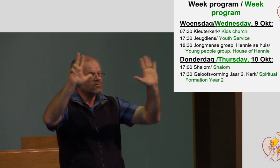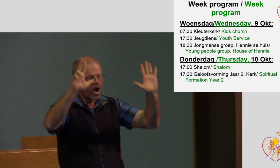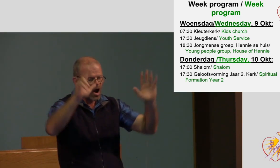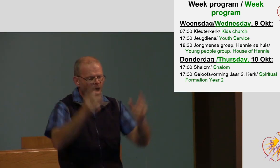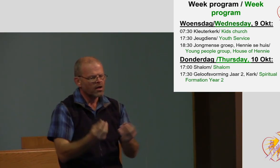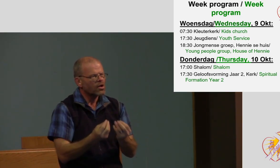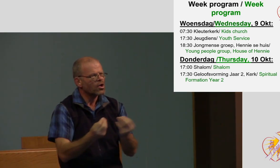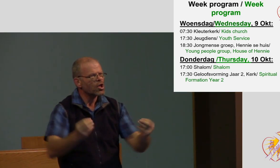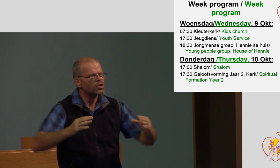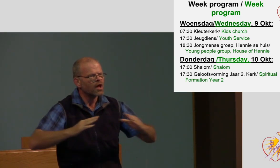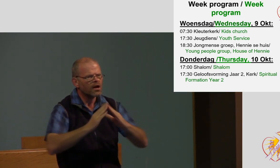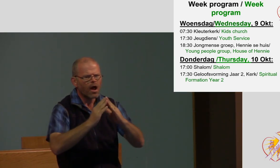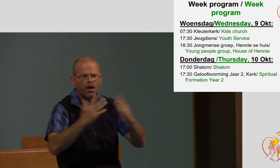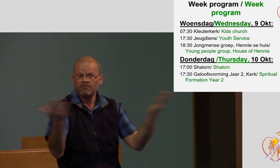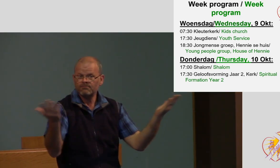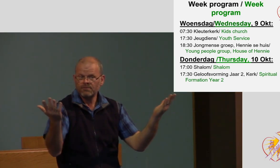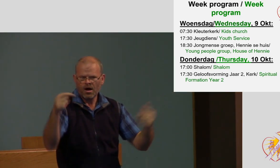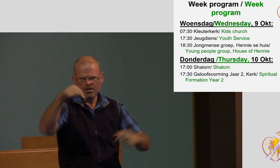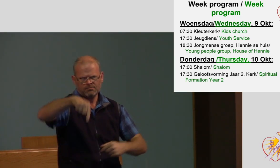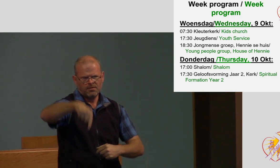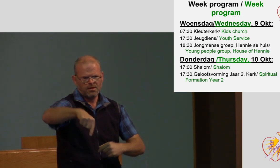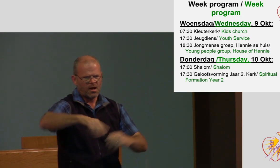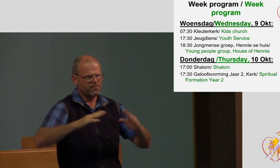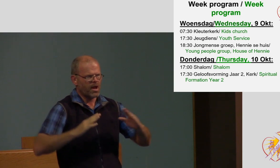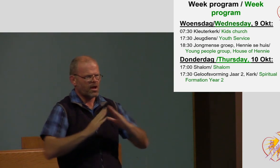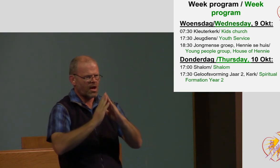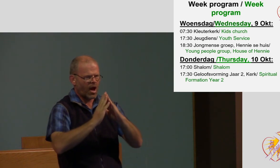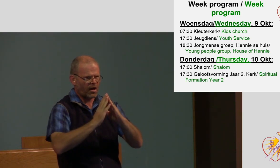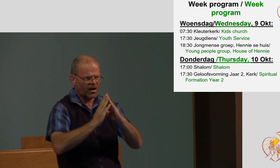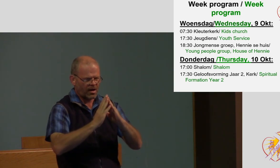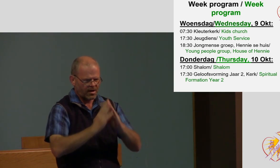Woensdag Kleuterkerk hier 7:30.